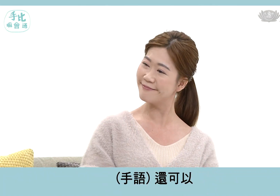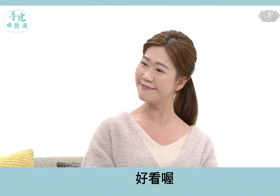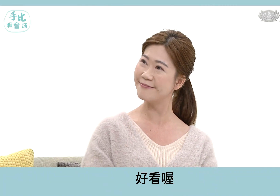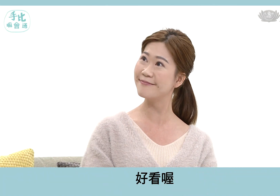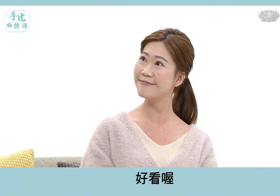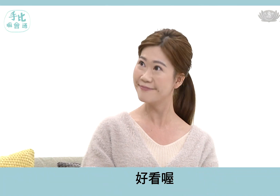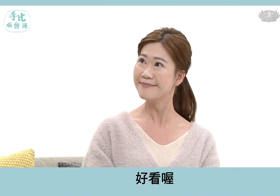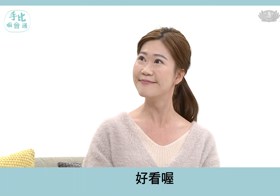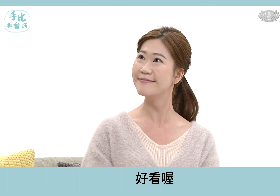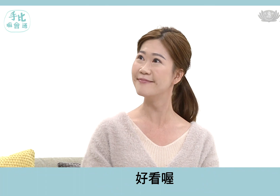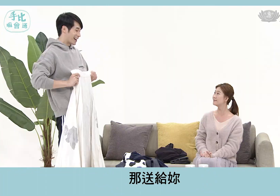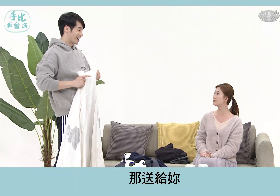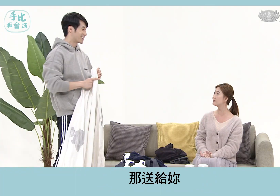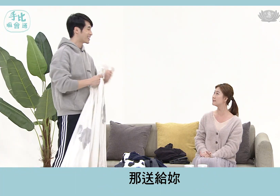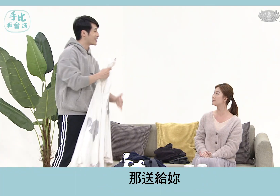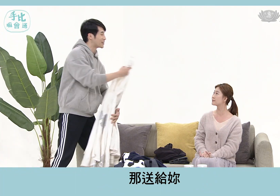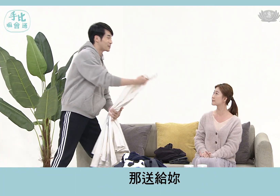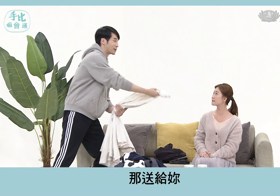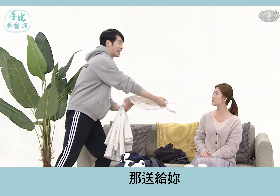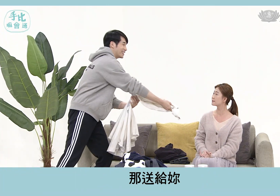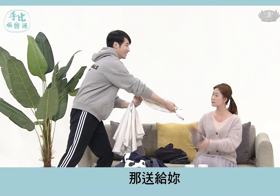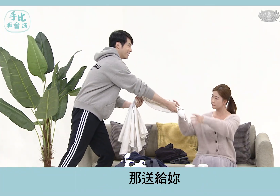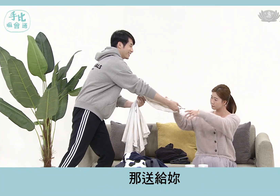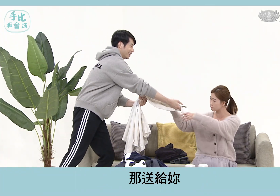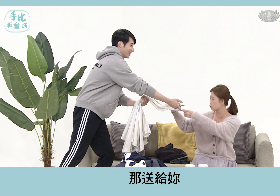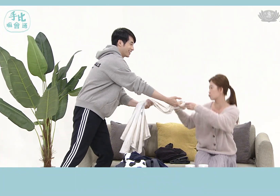好看哦，啊，送给你。